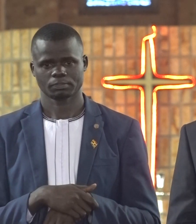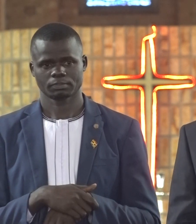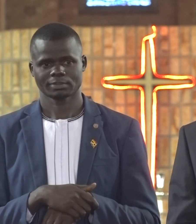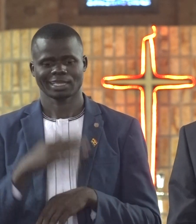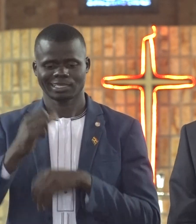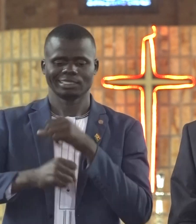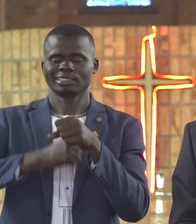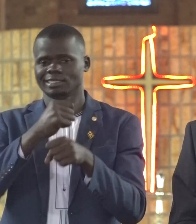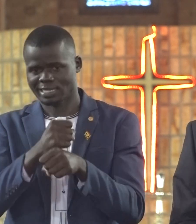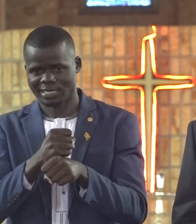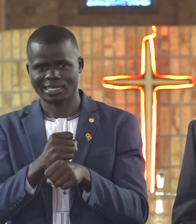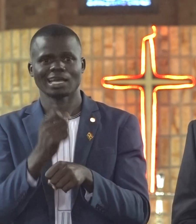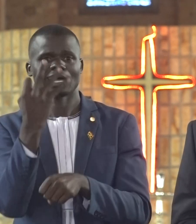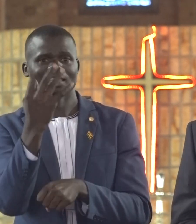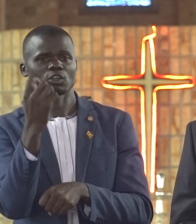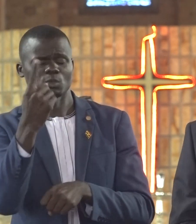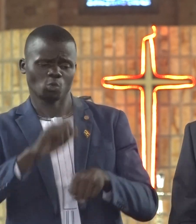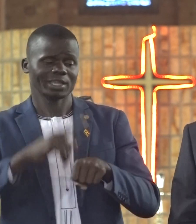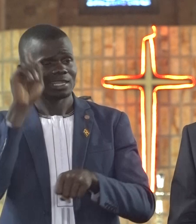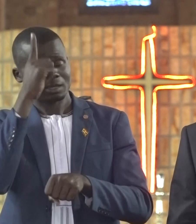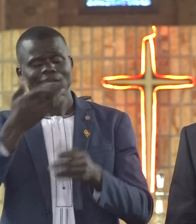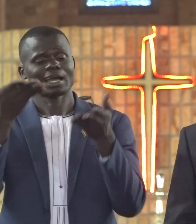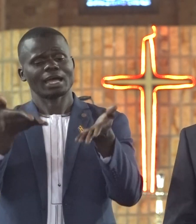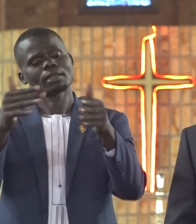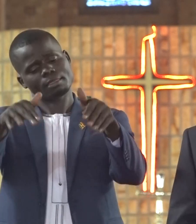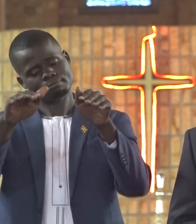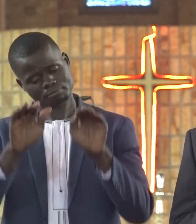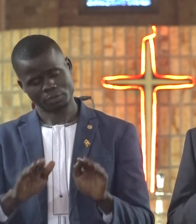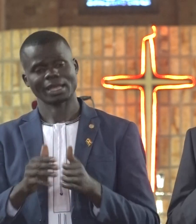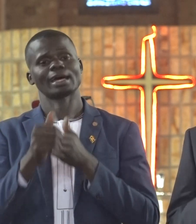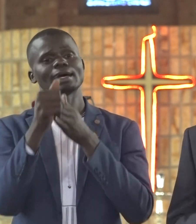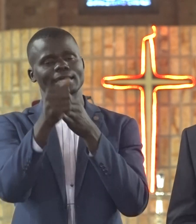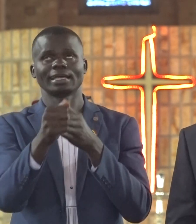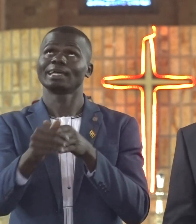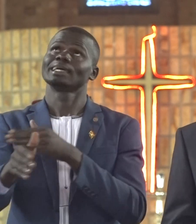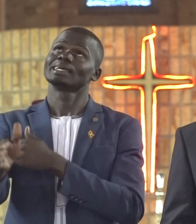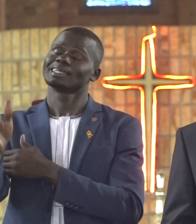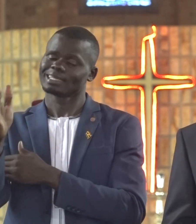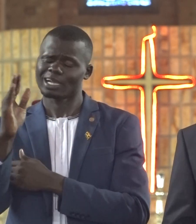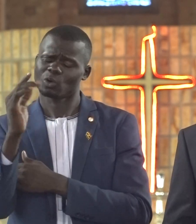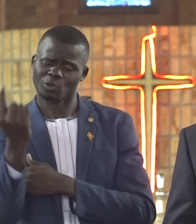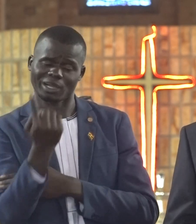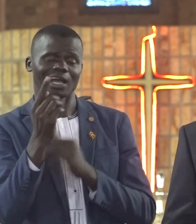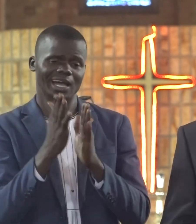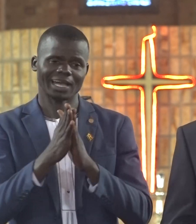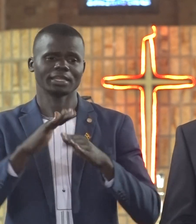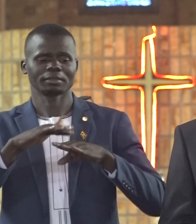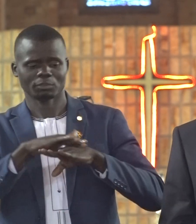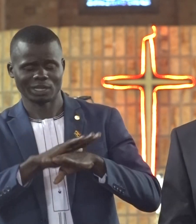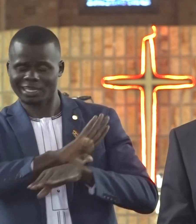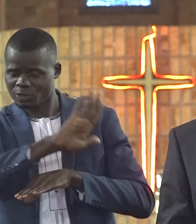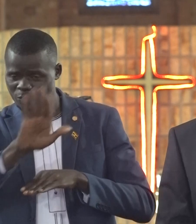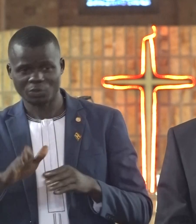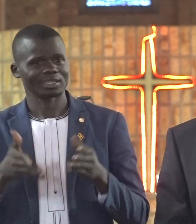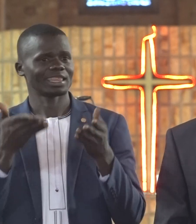Mu myaka 31 nga Nnamunswalamula, ye mwene n'Obuganda bwonna